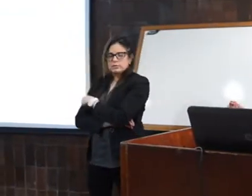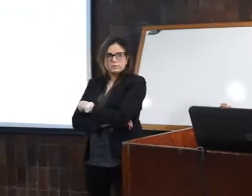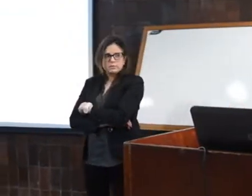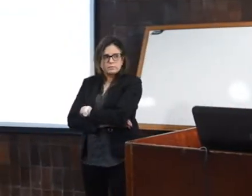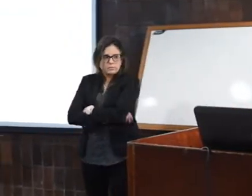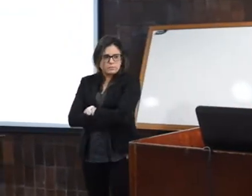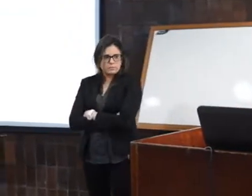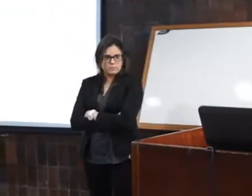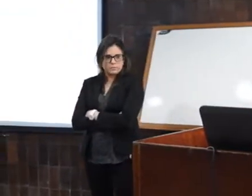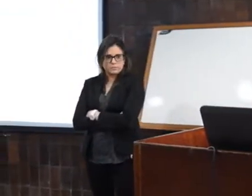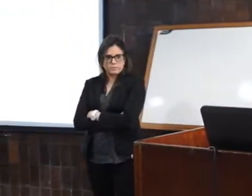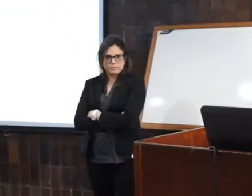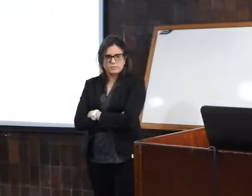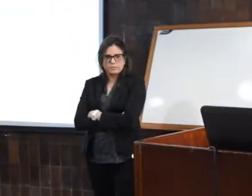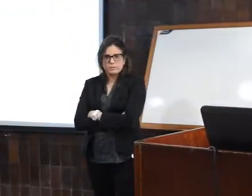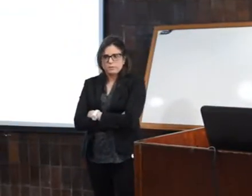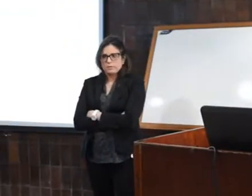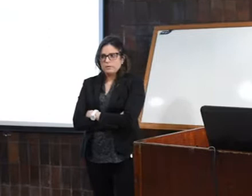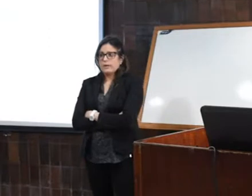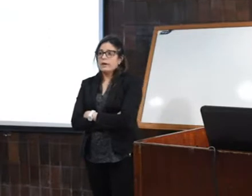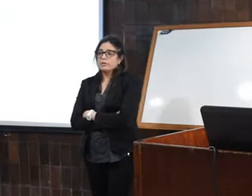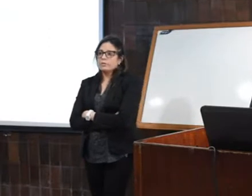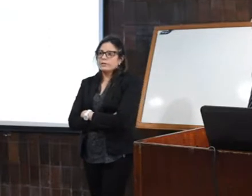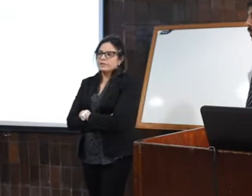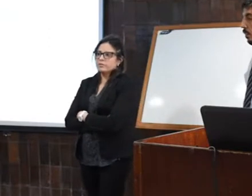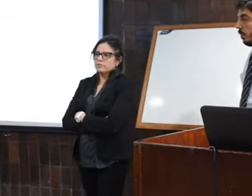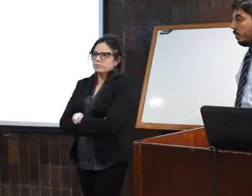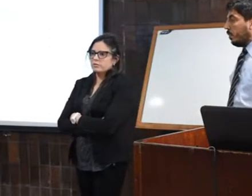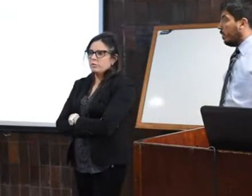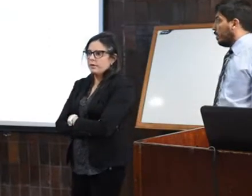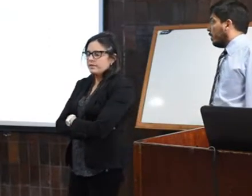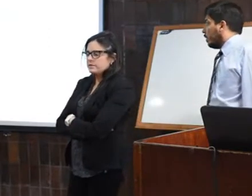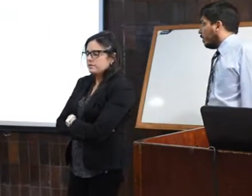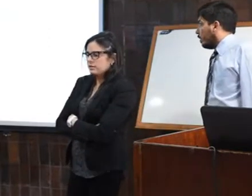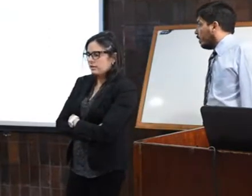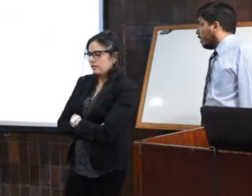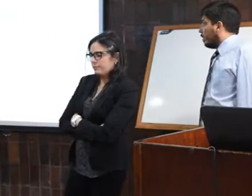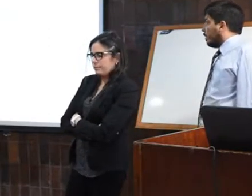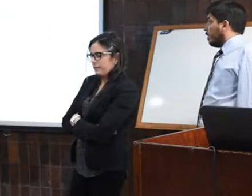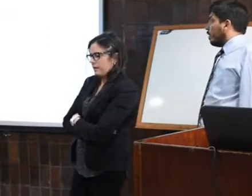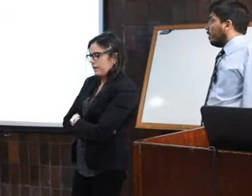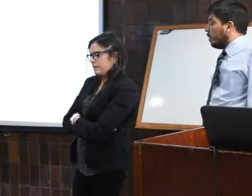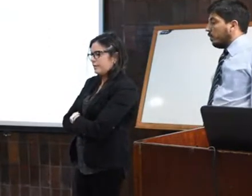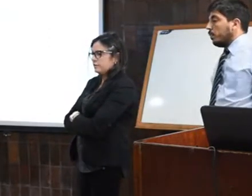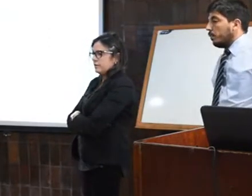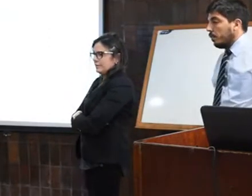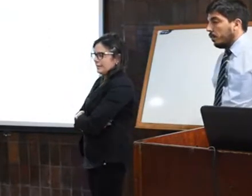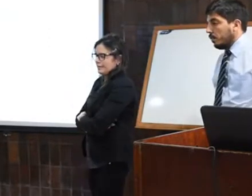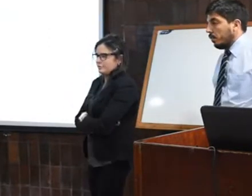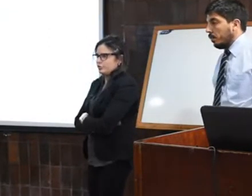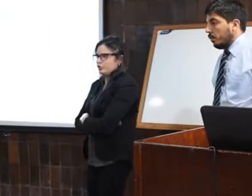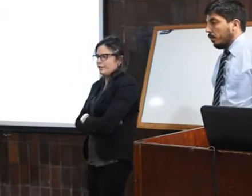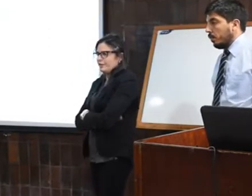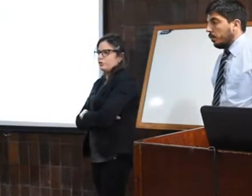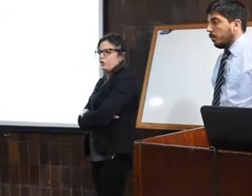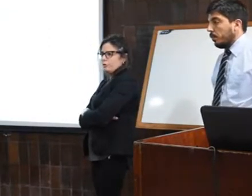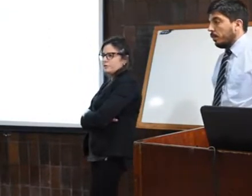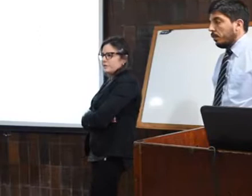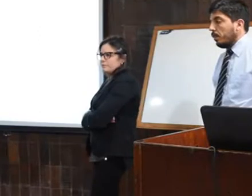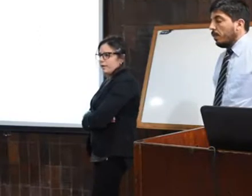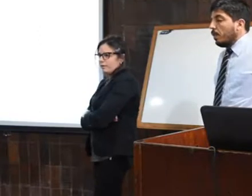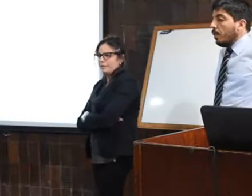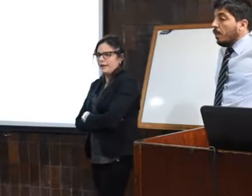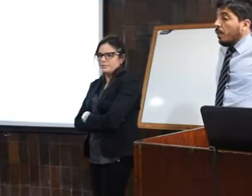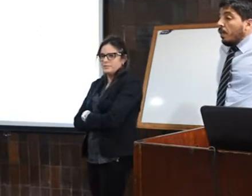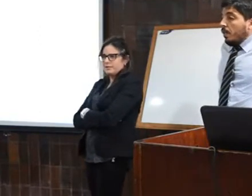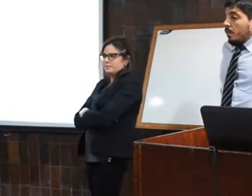cuál es la razón que vendría a ser este edar o bien en esos países chocar a los ojos